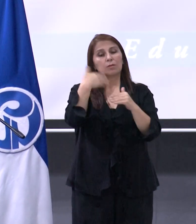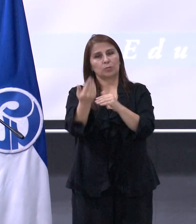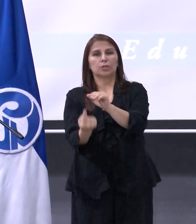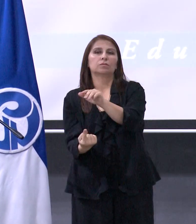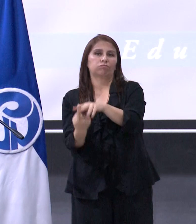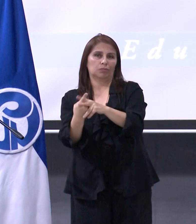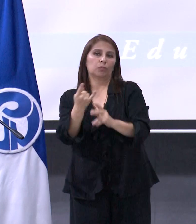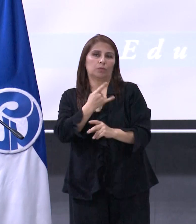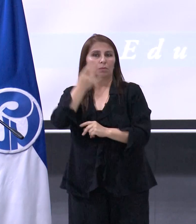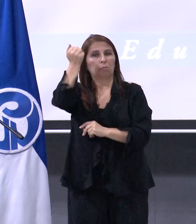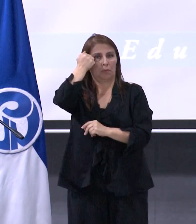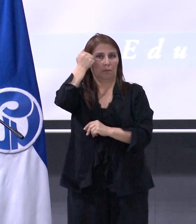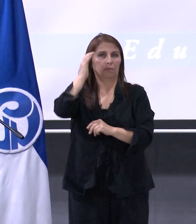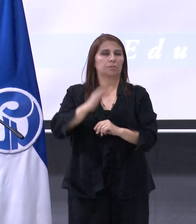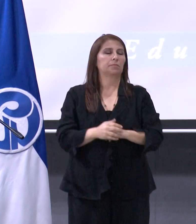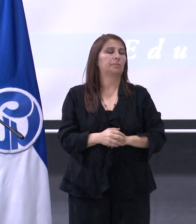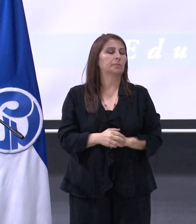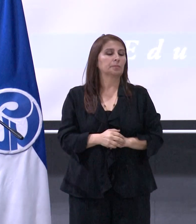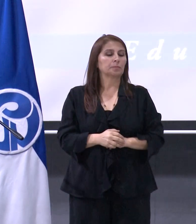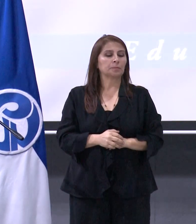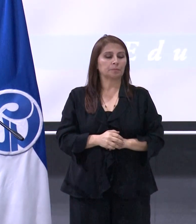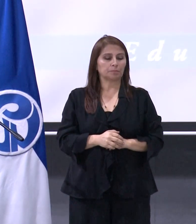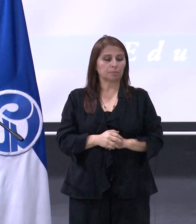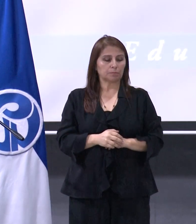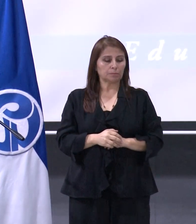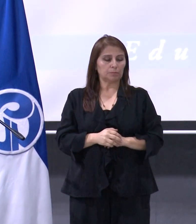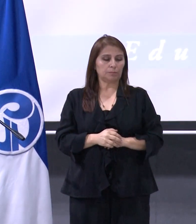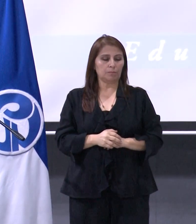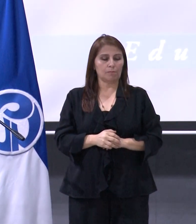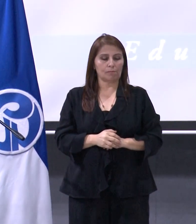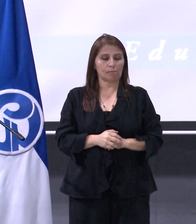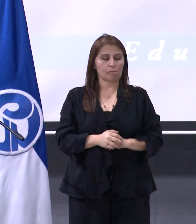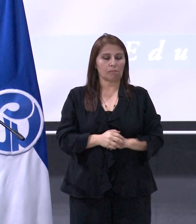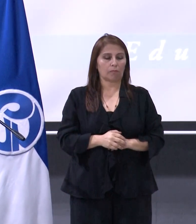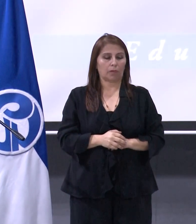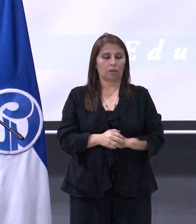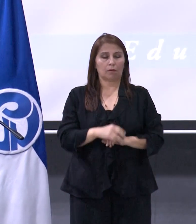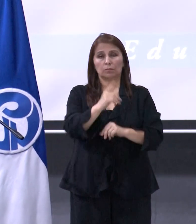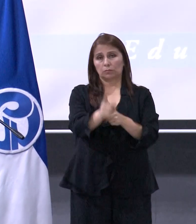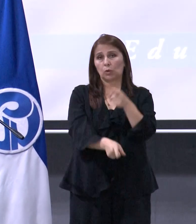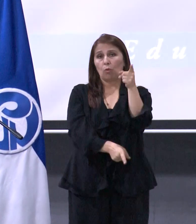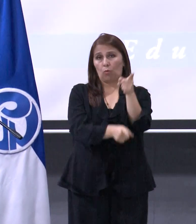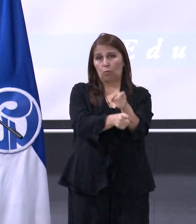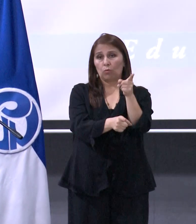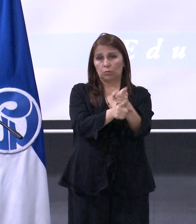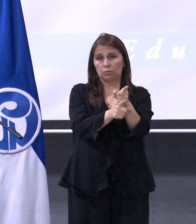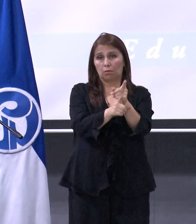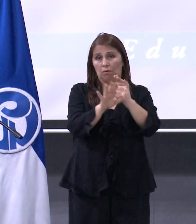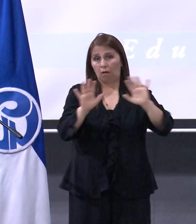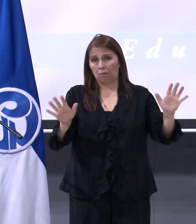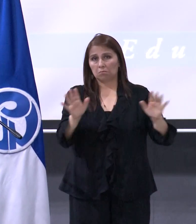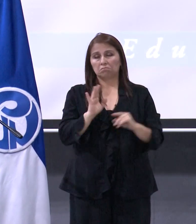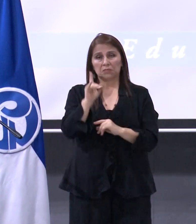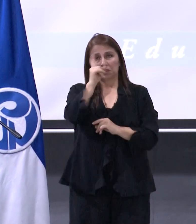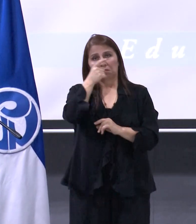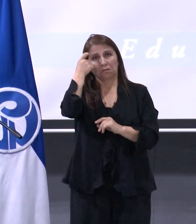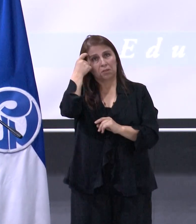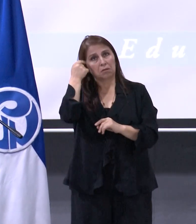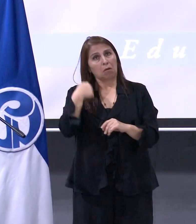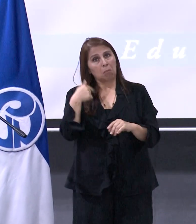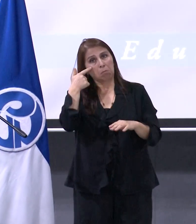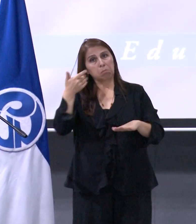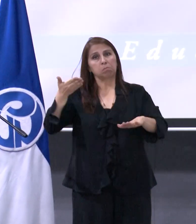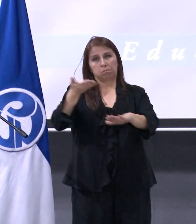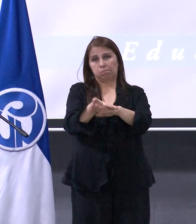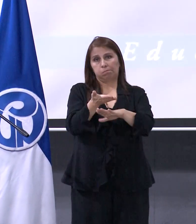nacional precisamente pues fue también puede iniciativa gubernamental que se plantean